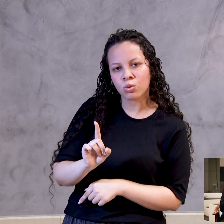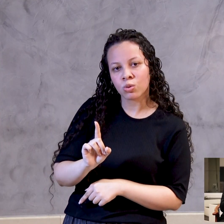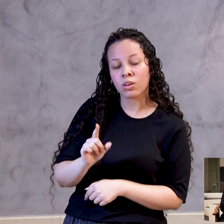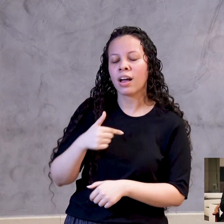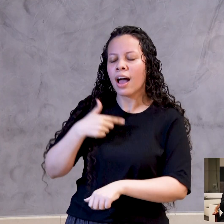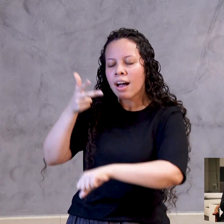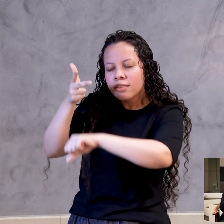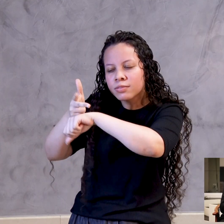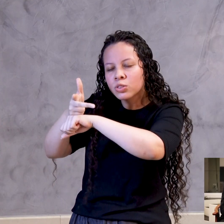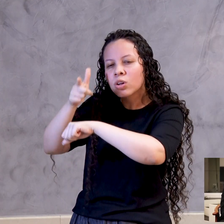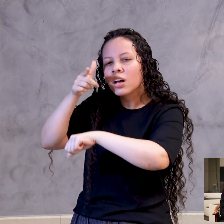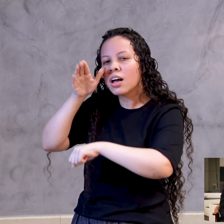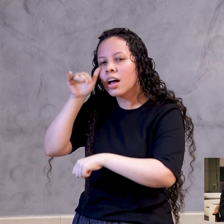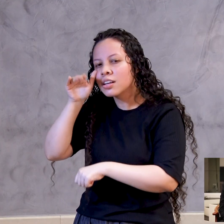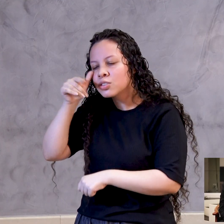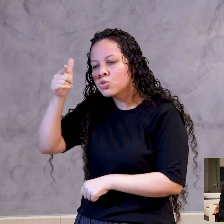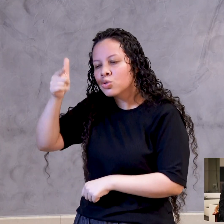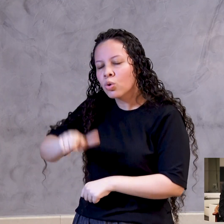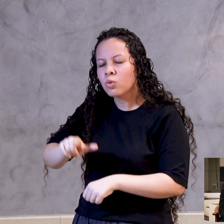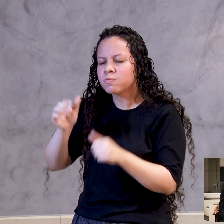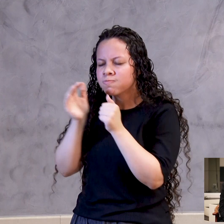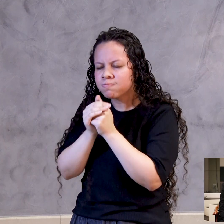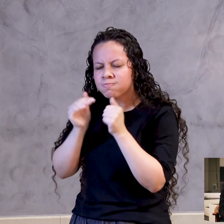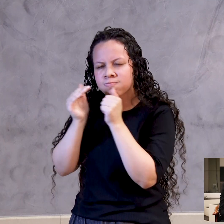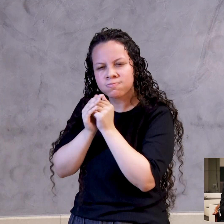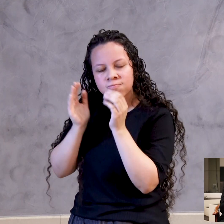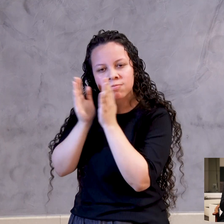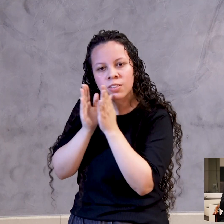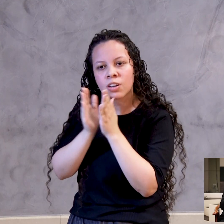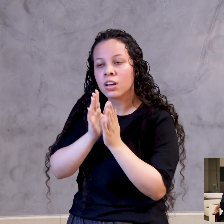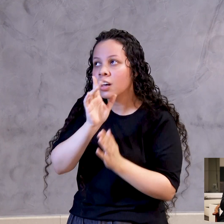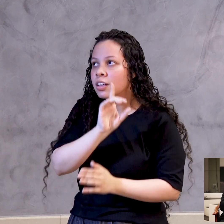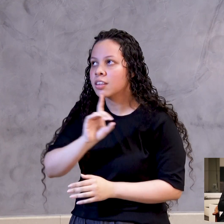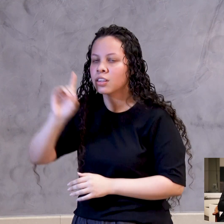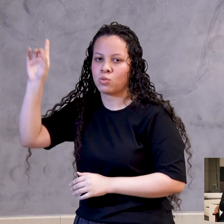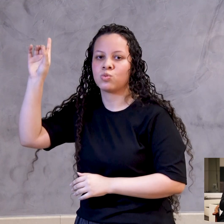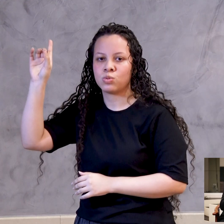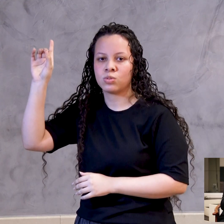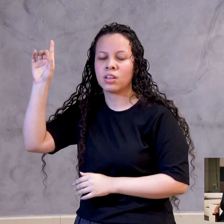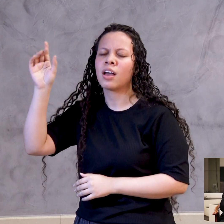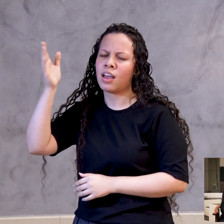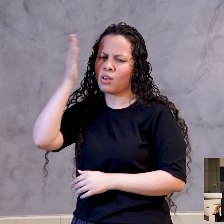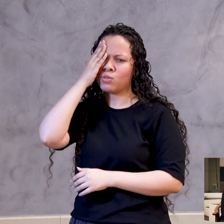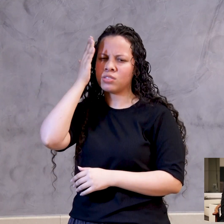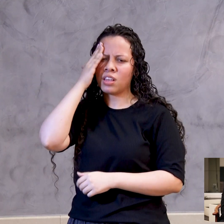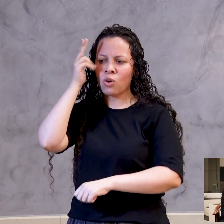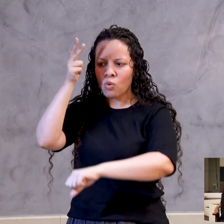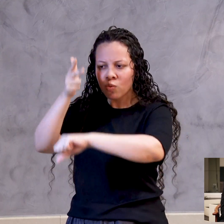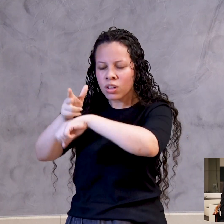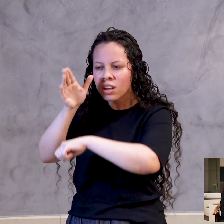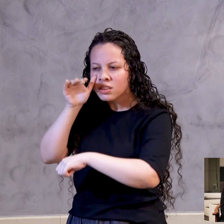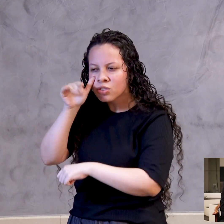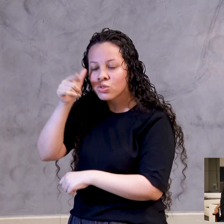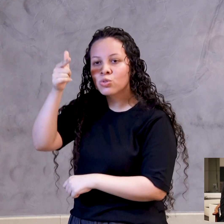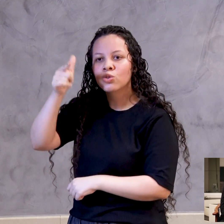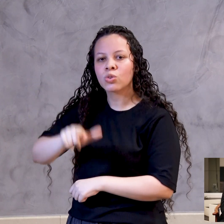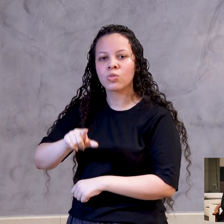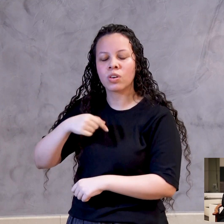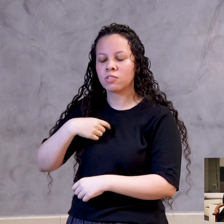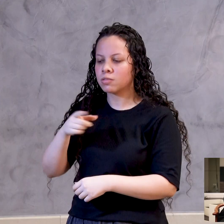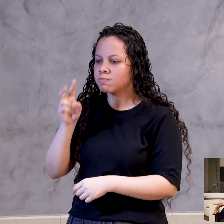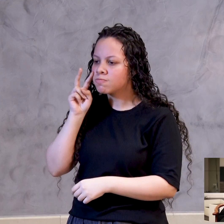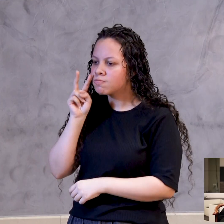novo, ore ao Espírito Santo, e eu sei que da próxima vez que você ouvir o mesmo assunto, você vai dizer,